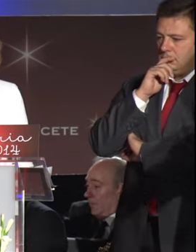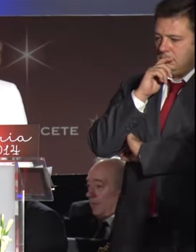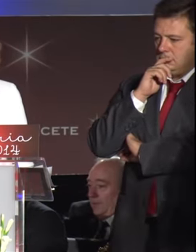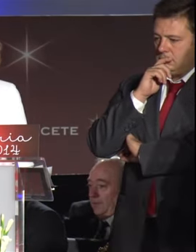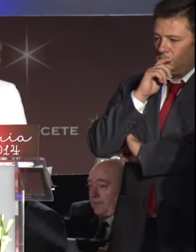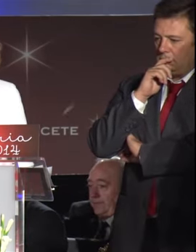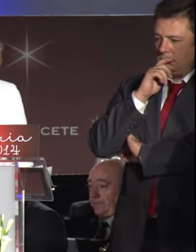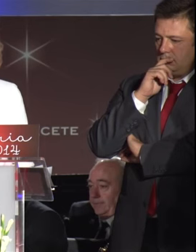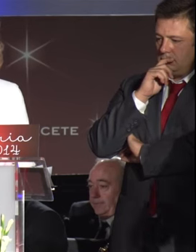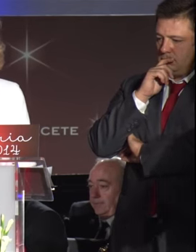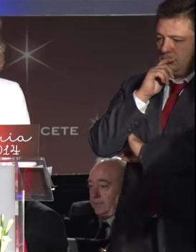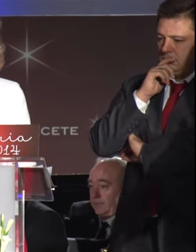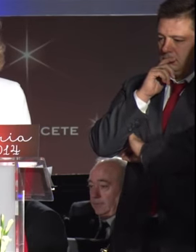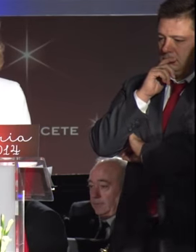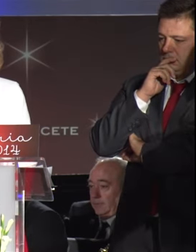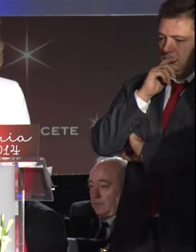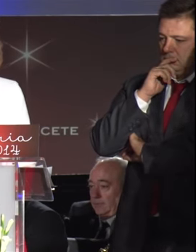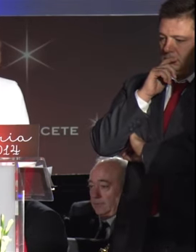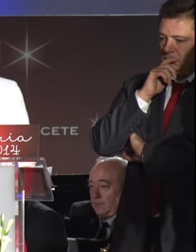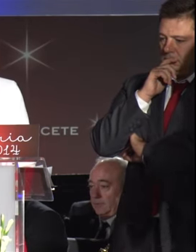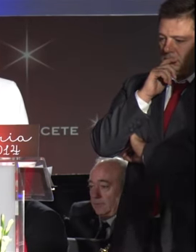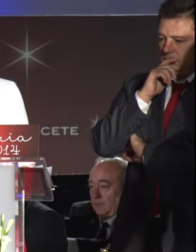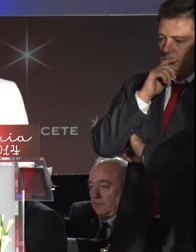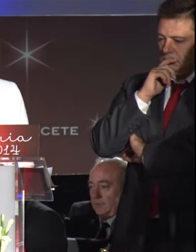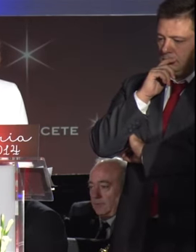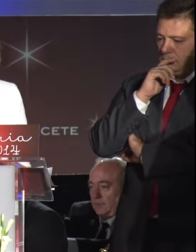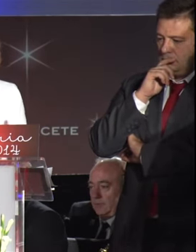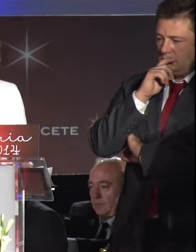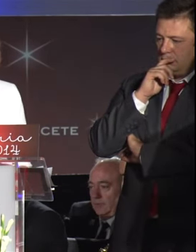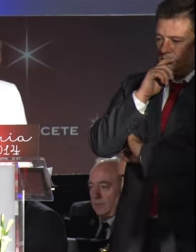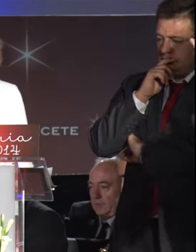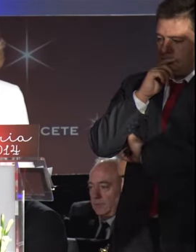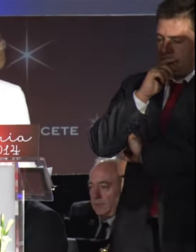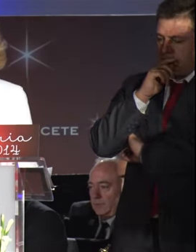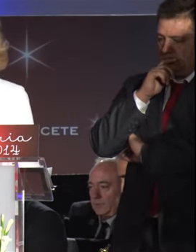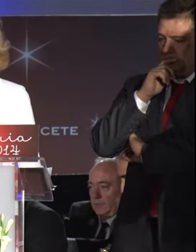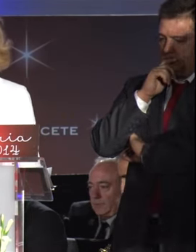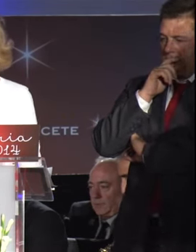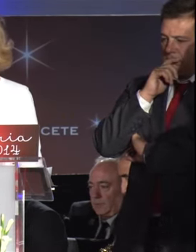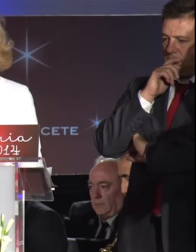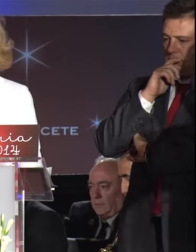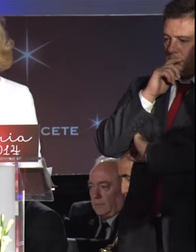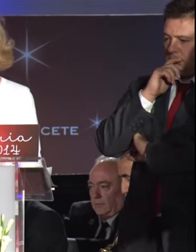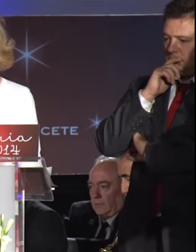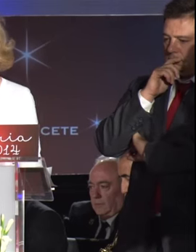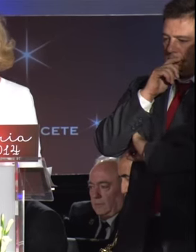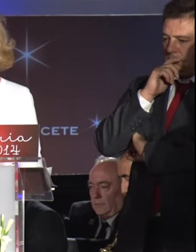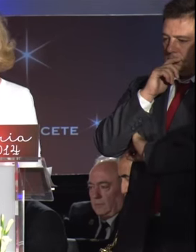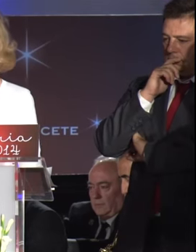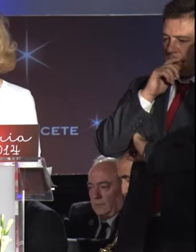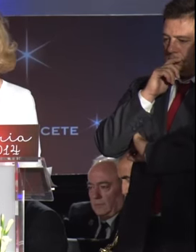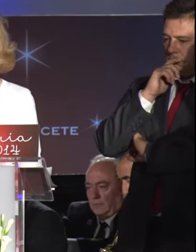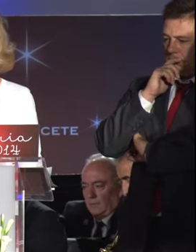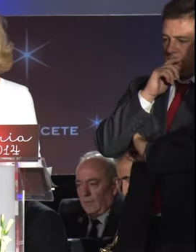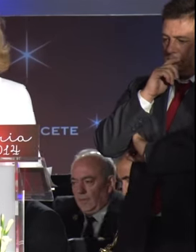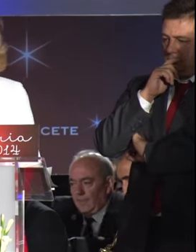Y además, lo digo siempre porque es verdad, quien viene, repite. No perdamos una oportunidad para también promocionar